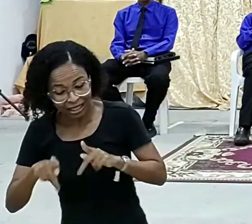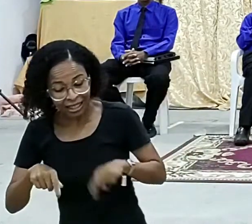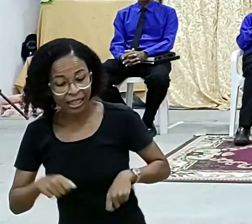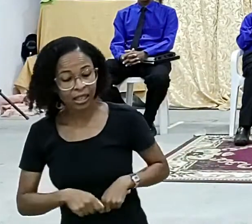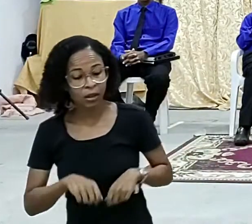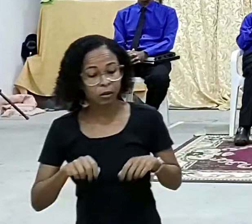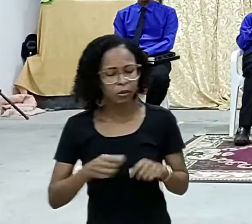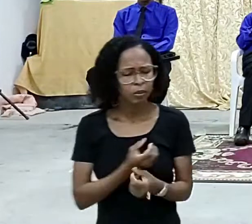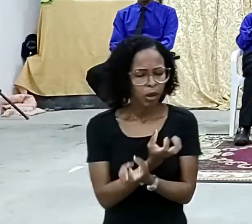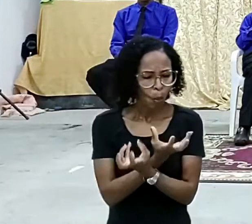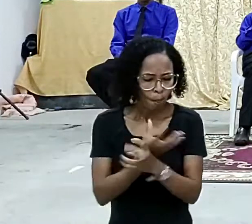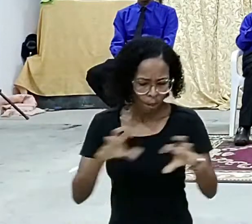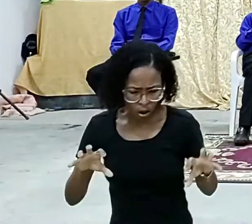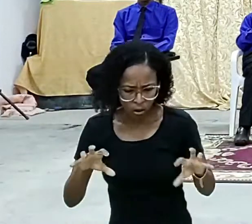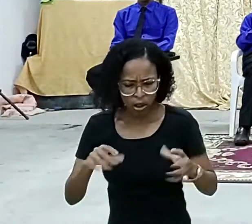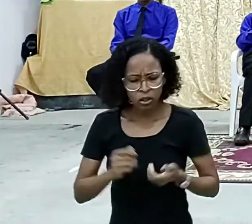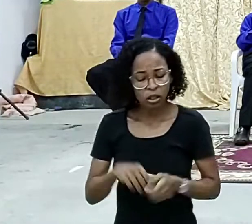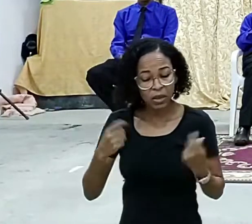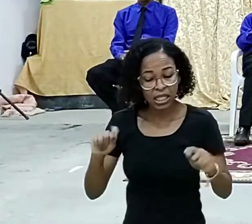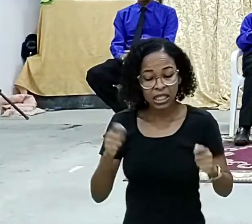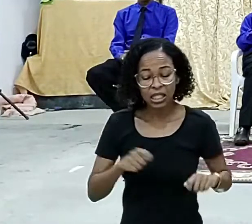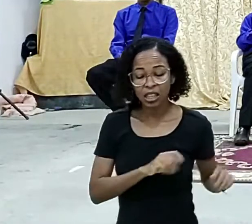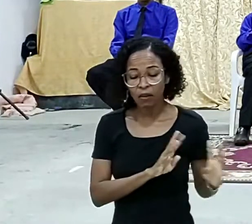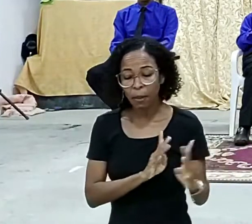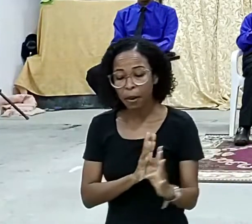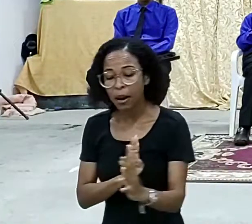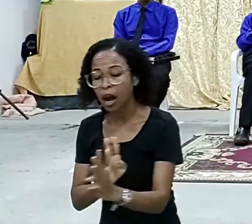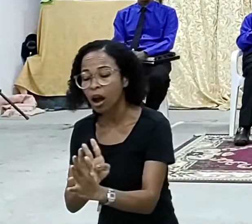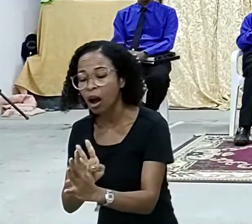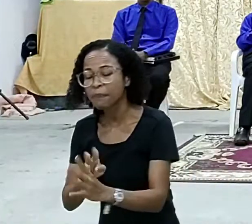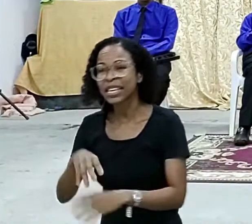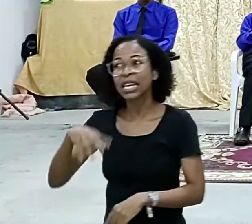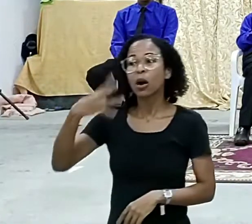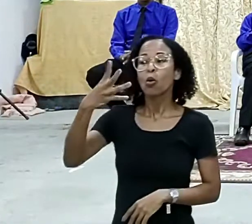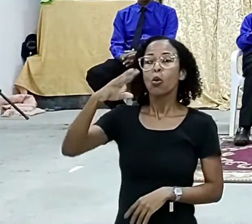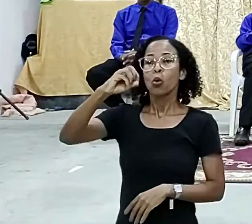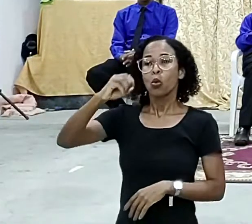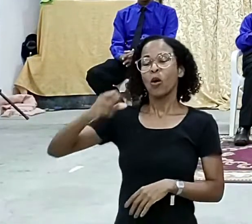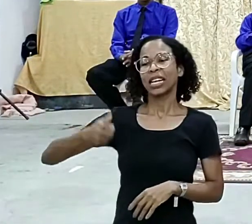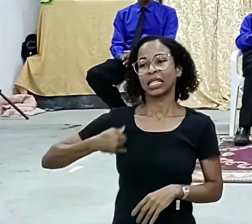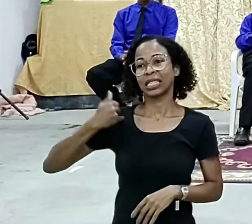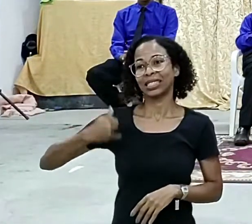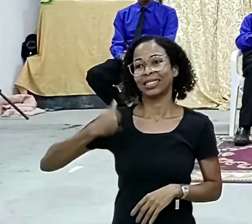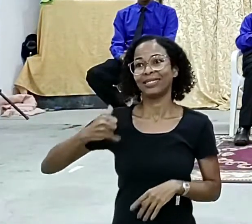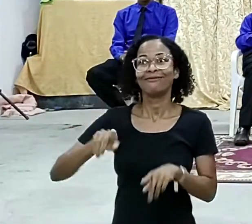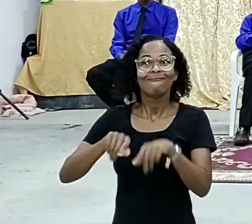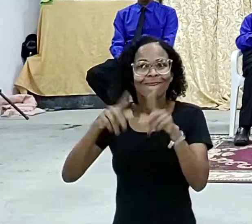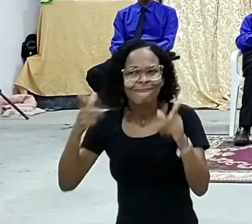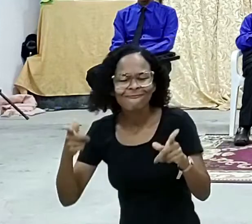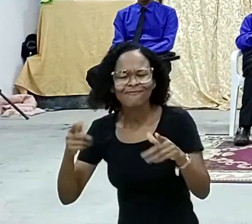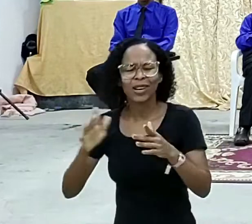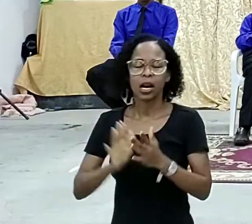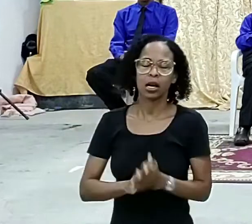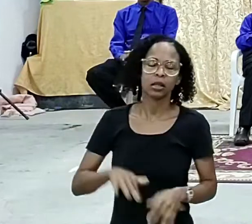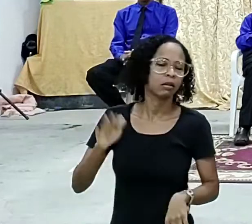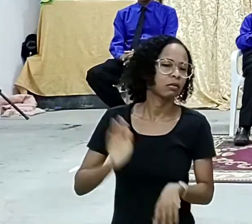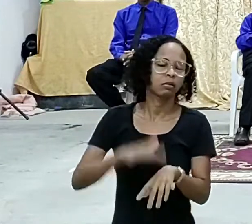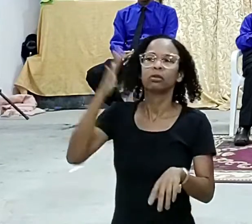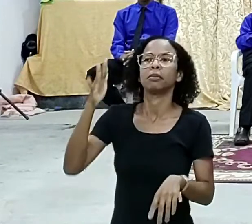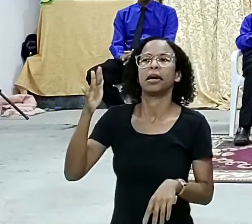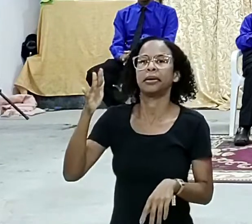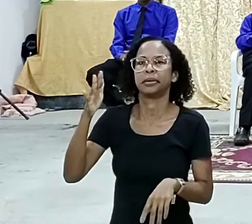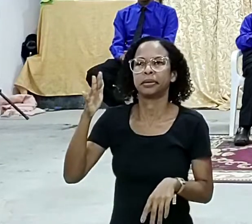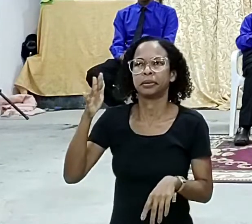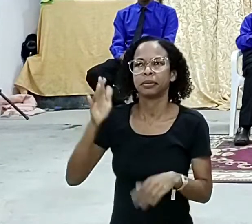anos. É assim que acontece muitas das vezes, como deixamos de confiar. Algo que é para